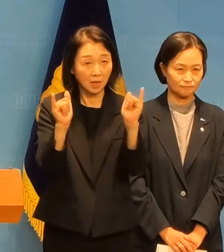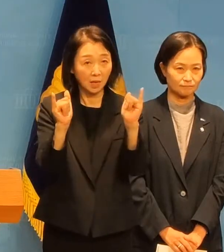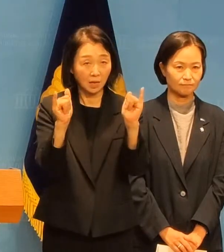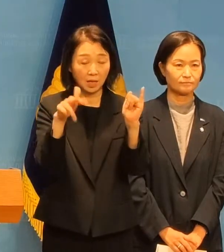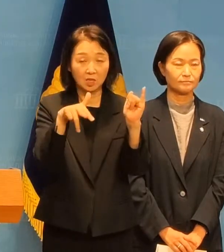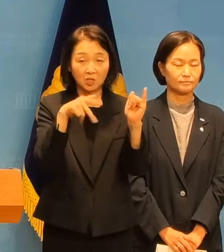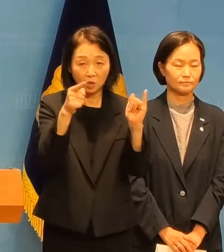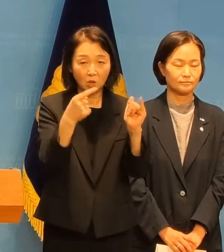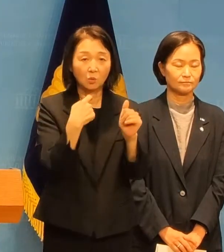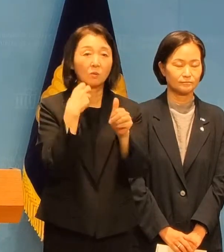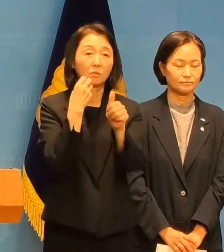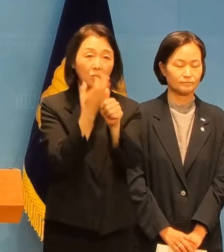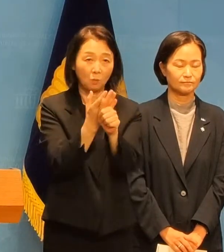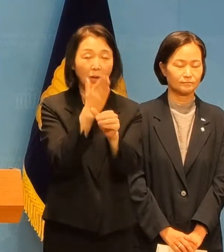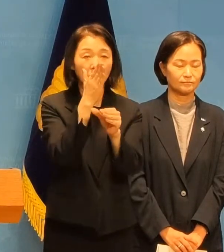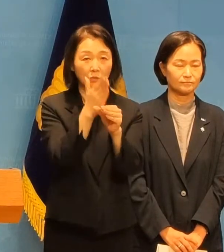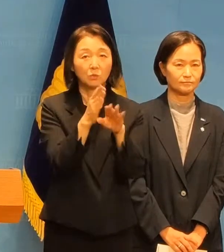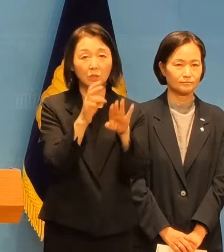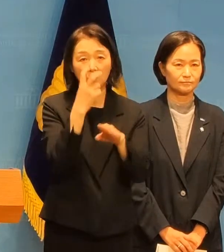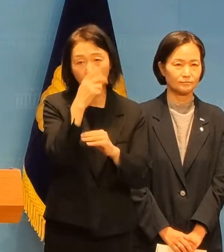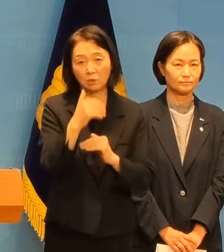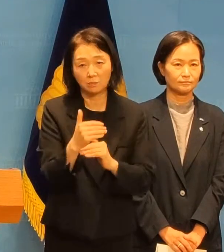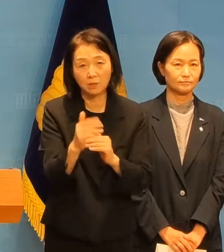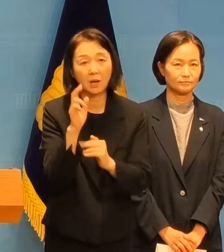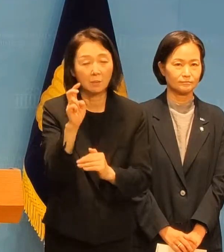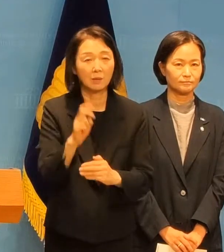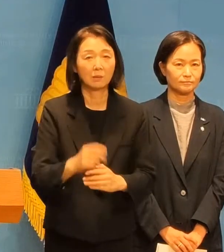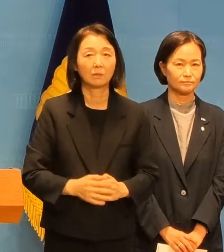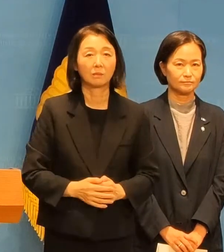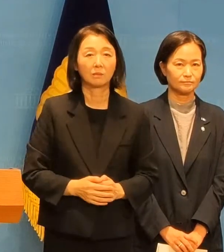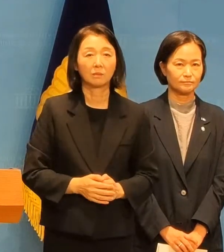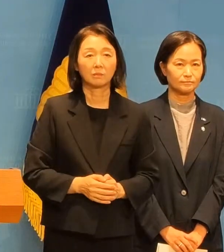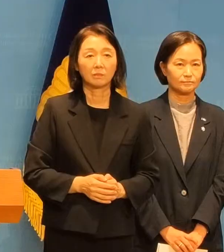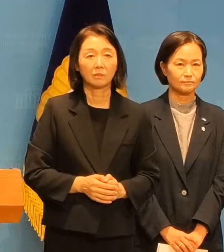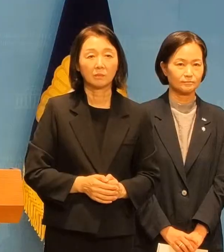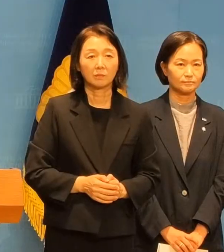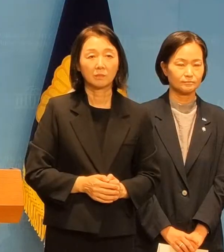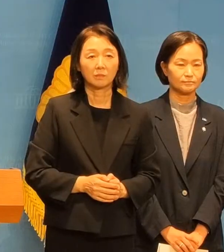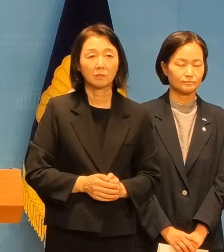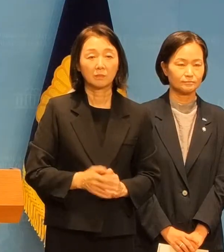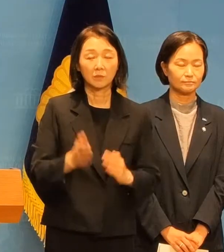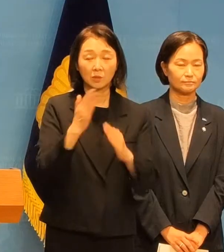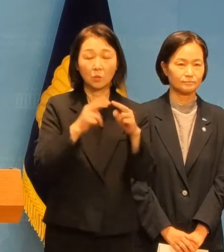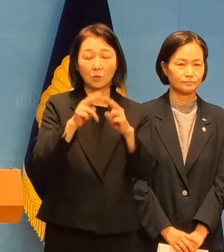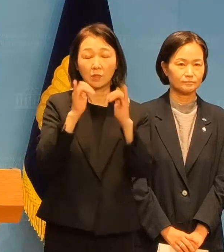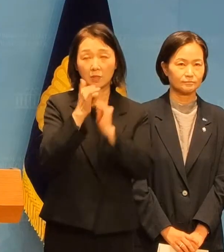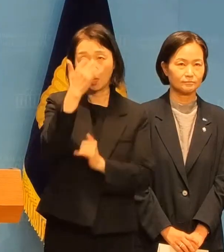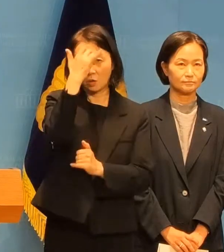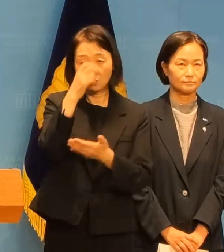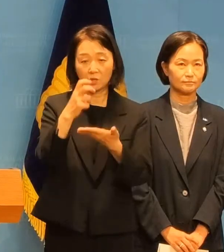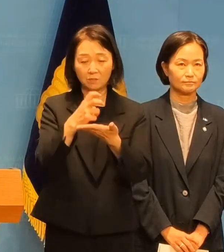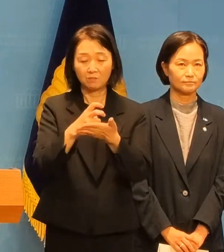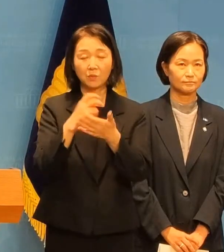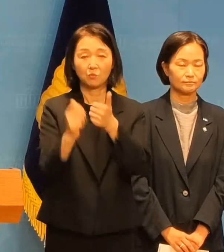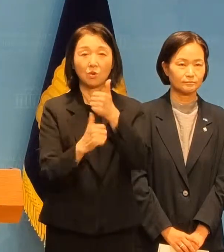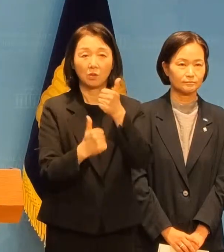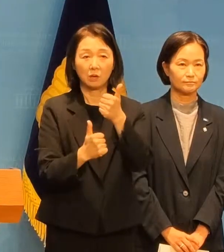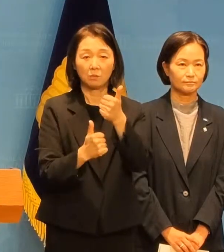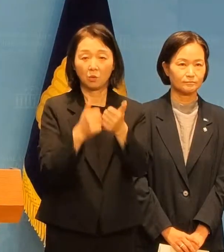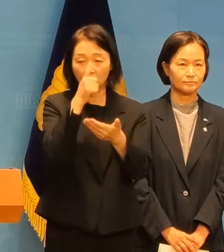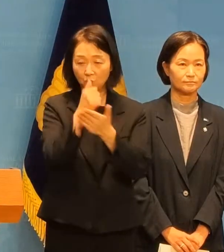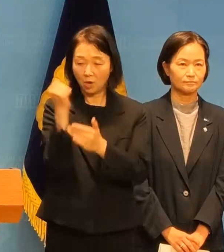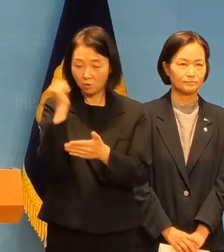공수처에도 고발이 수사가 곧 개시될 것으로 예상하고 그리고 공직자윤리위원회로부터 위반한